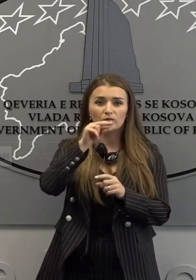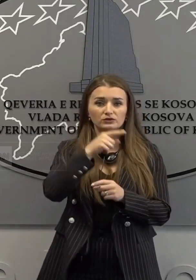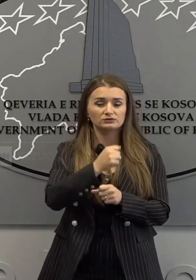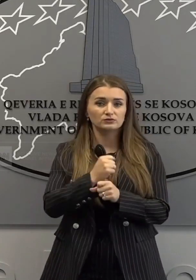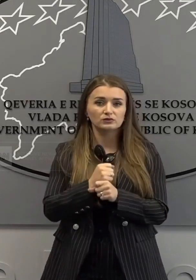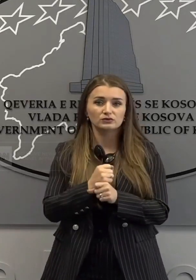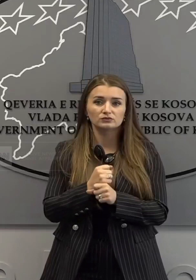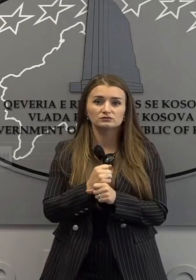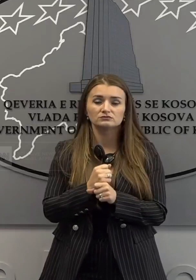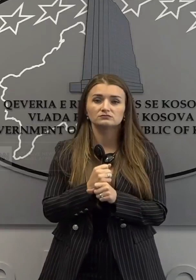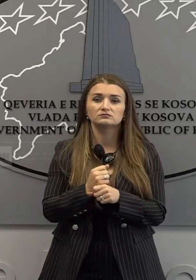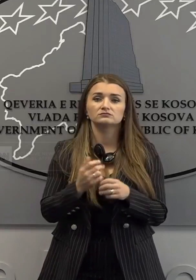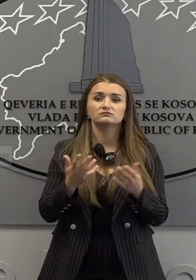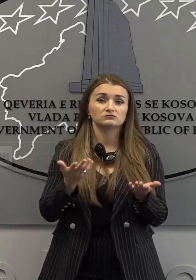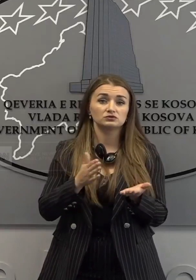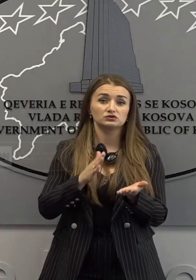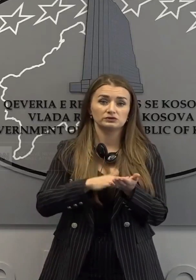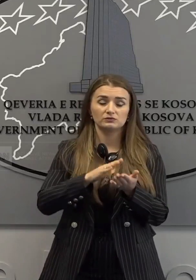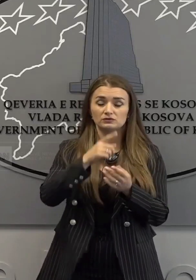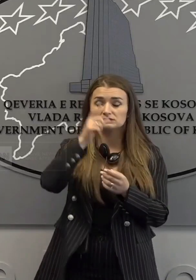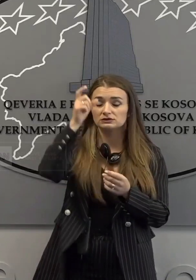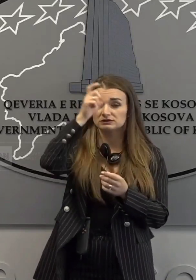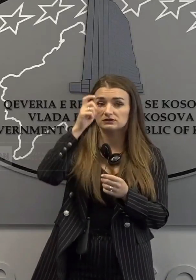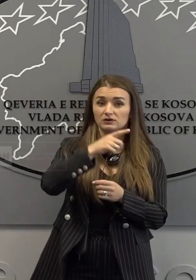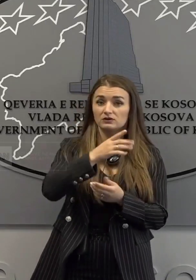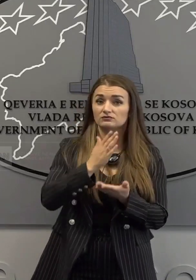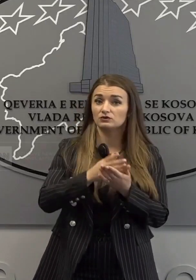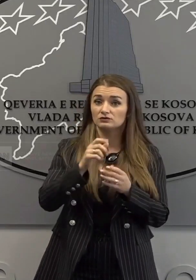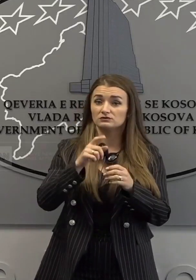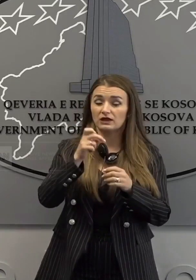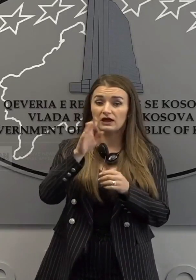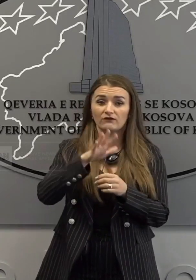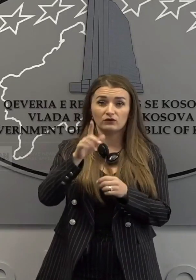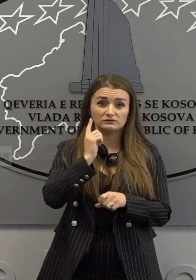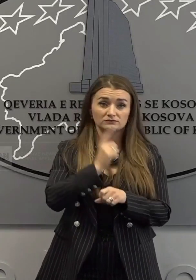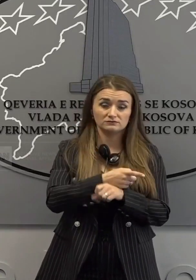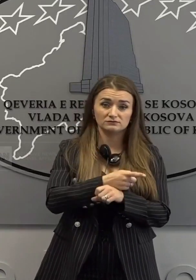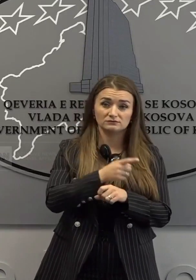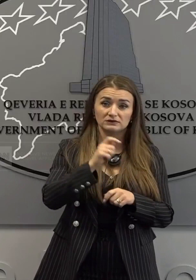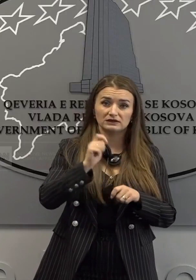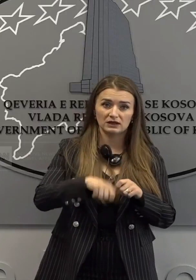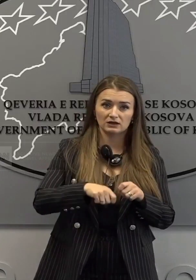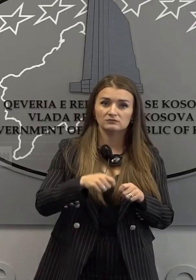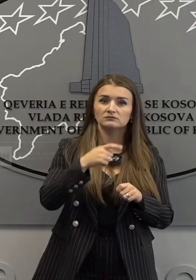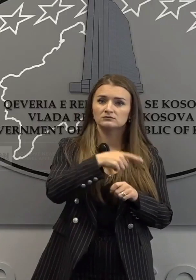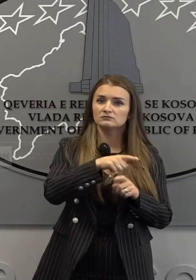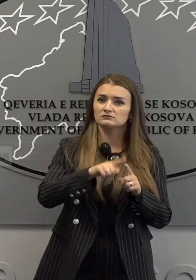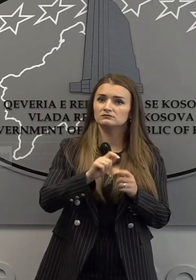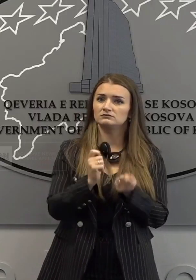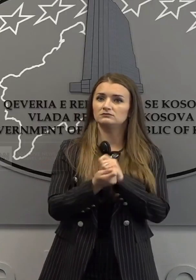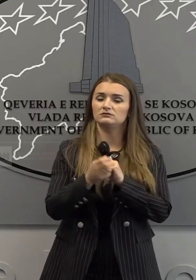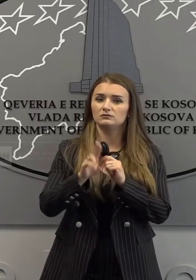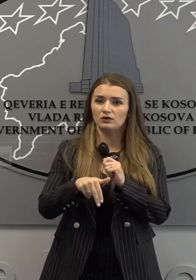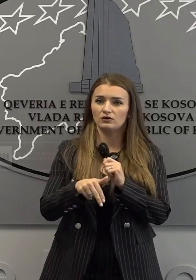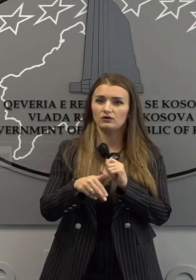nuk do të vinin në shprejhje si kur Serbia të ndodhin në sankcione. Mungesa e sankcioneve në Serbisë e ka trimëruar atë dhe